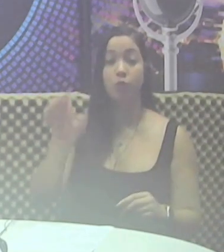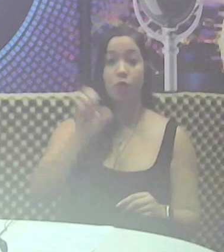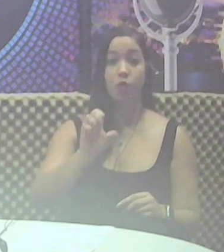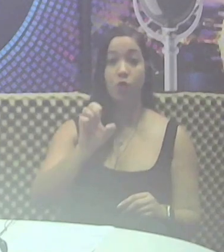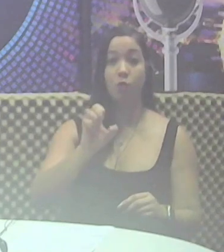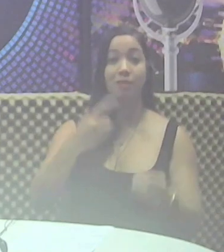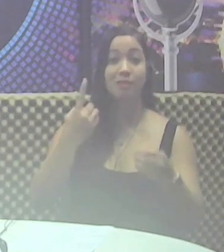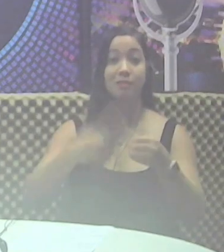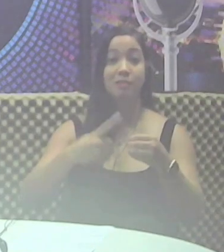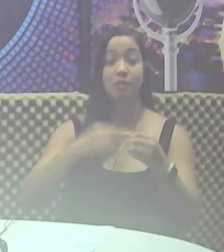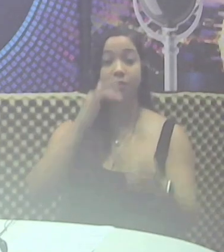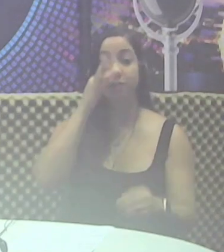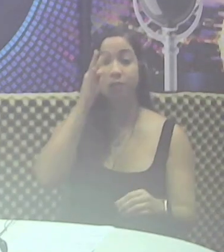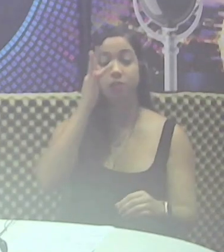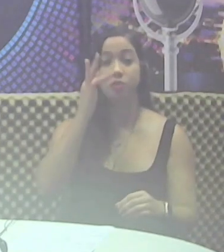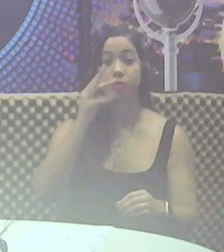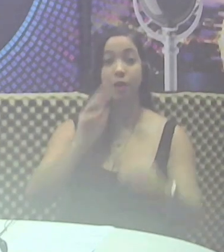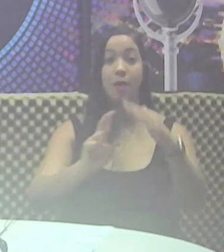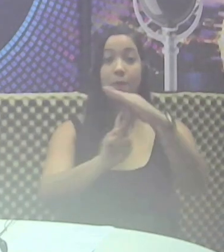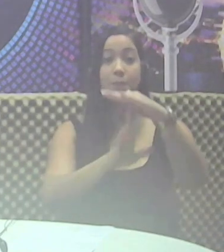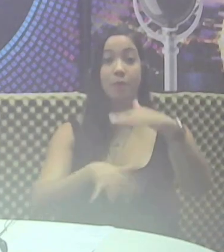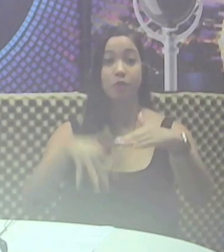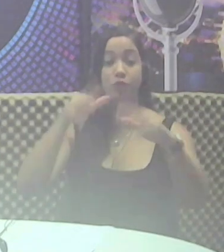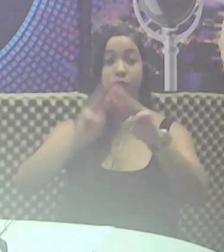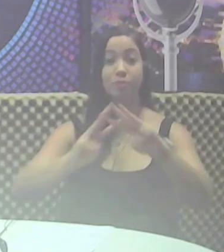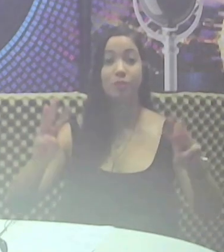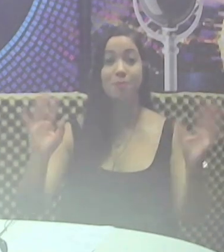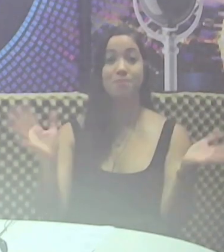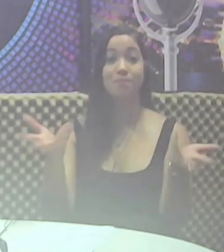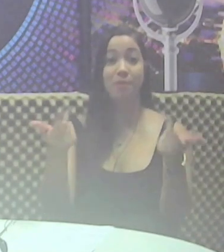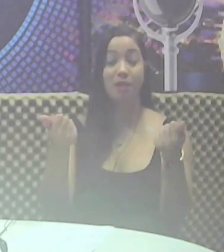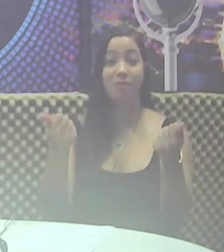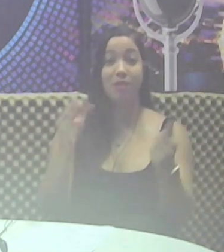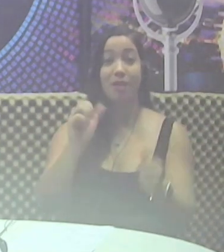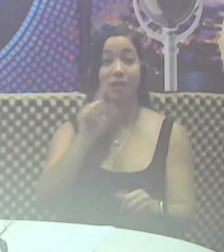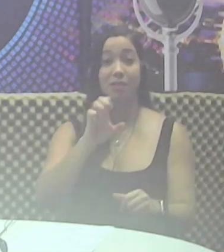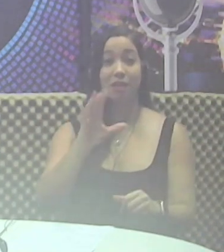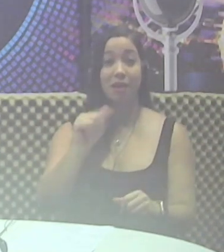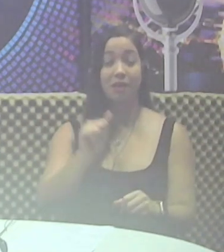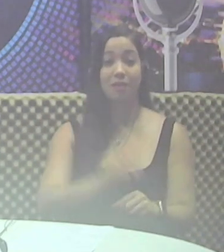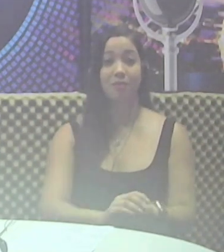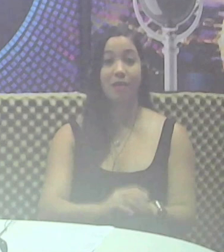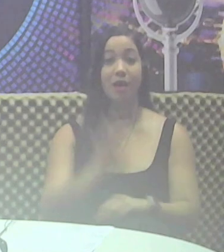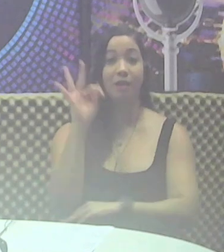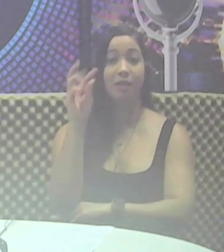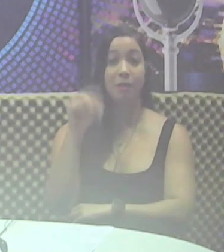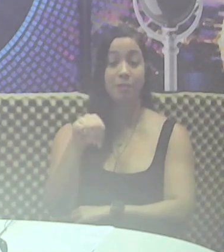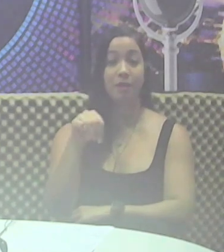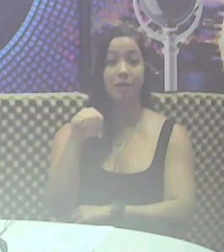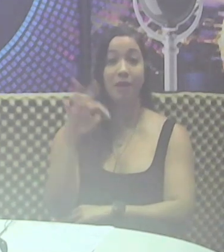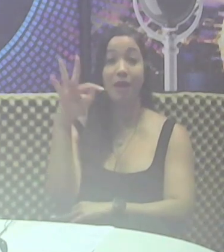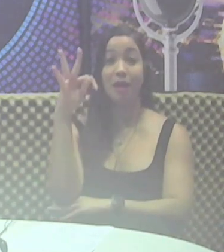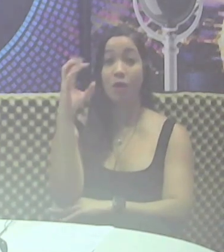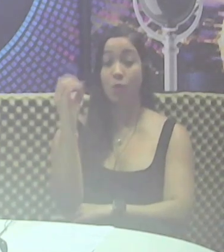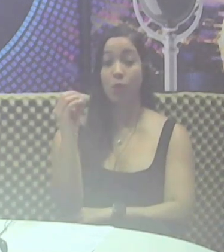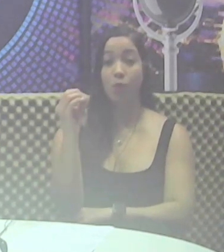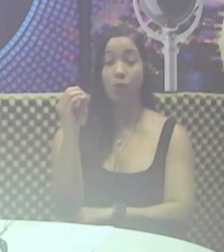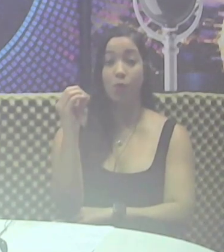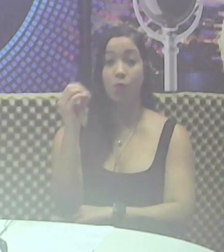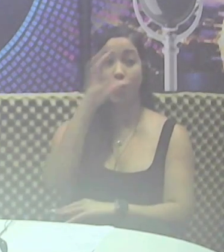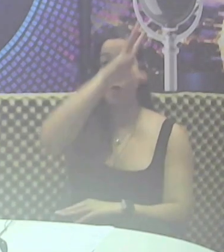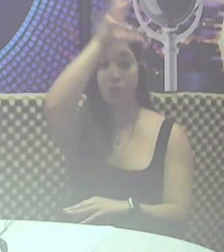Cidade Jardim, Martins, Maravilha, Caseca, Tayamã, Tocantins,